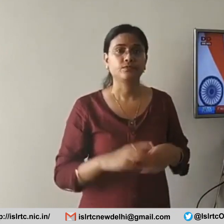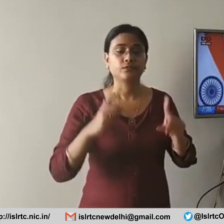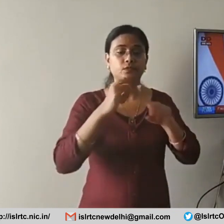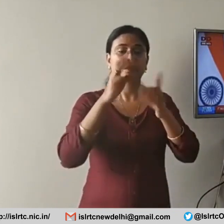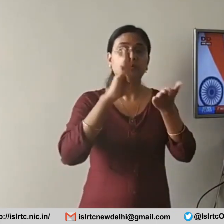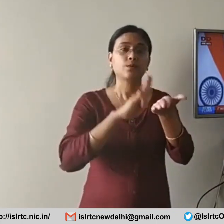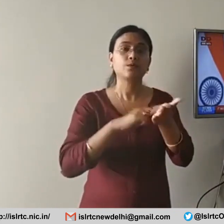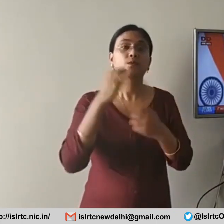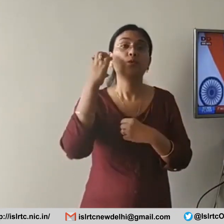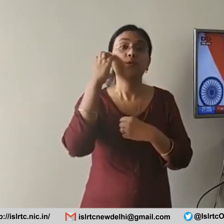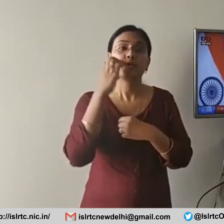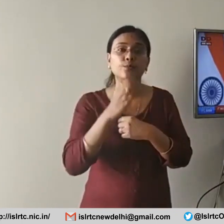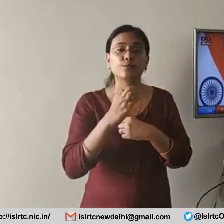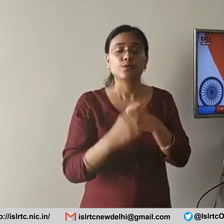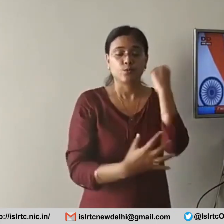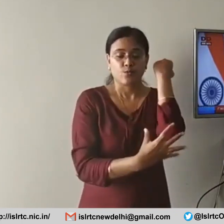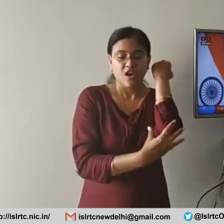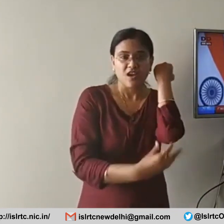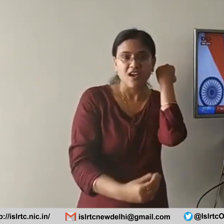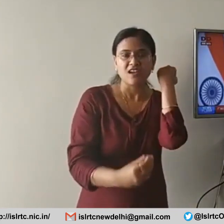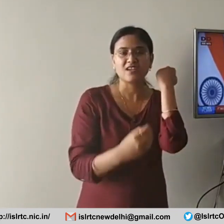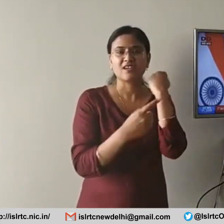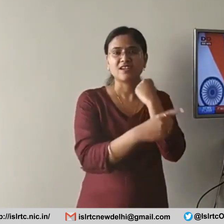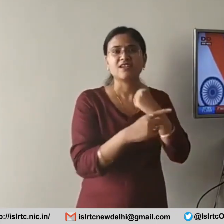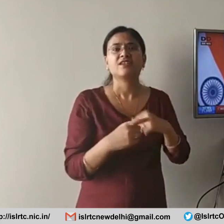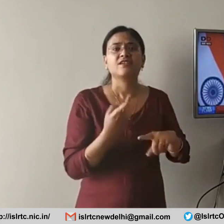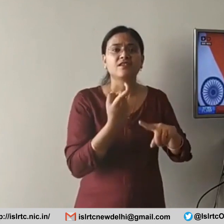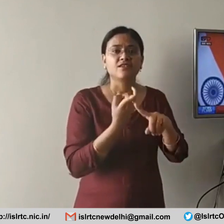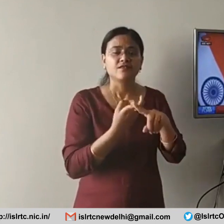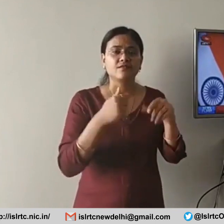प्रधानमंत्री गरीब कल्याण योजना के माध्यम से